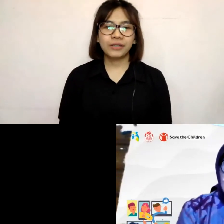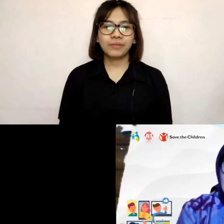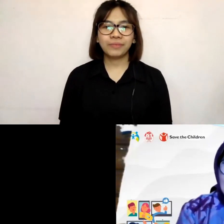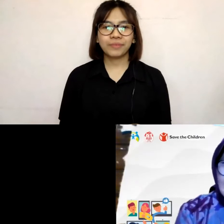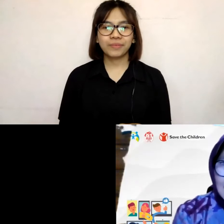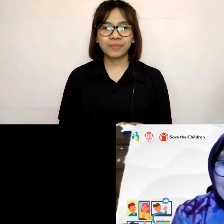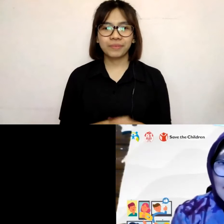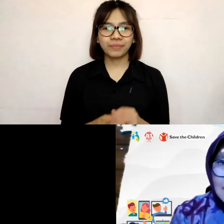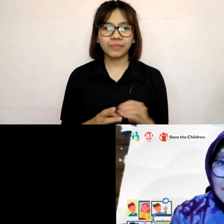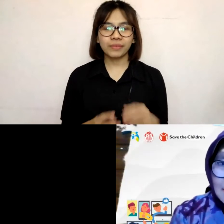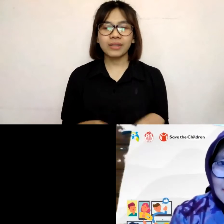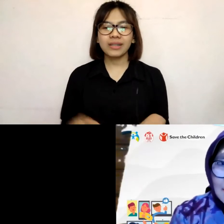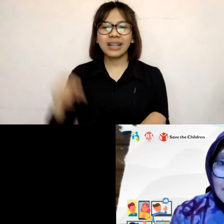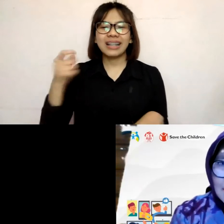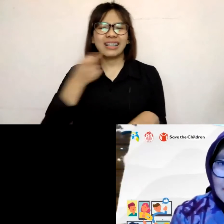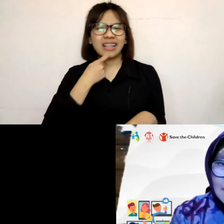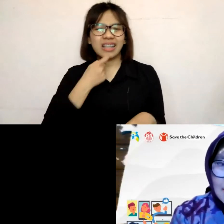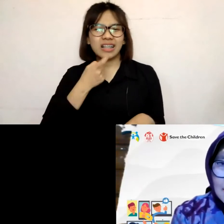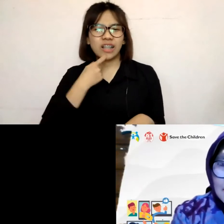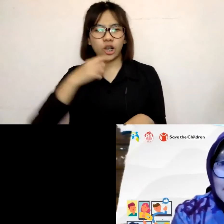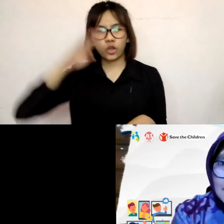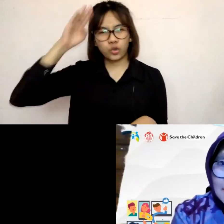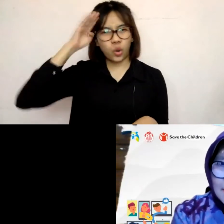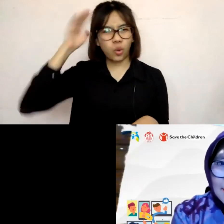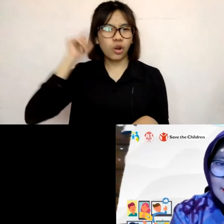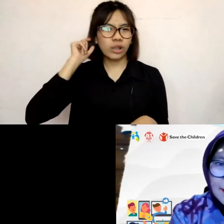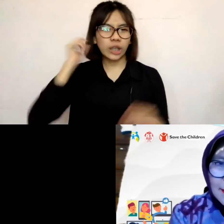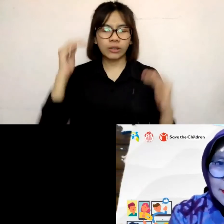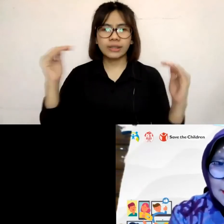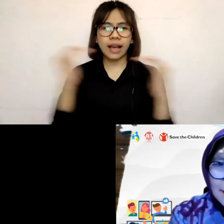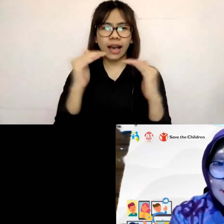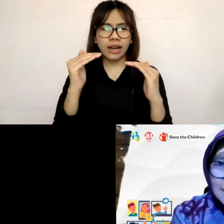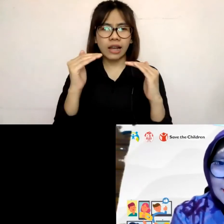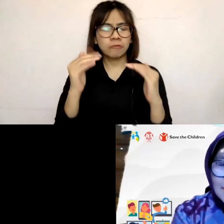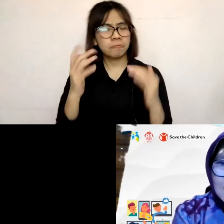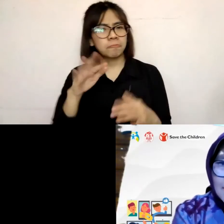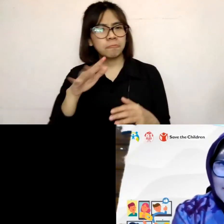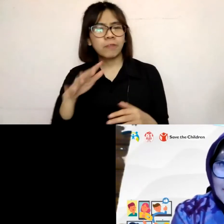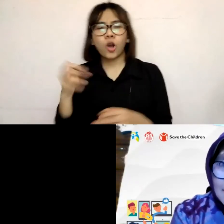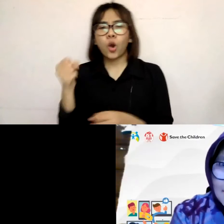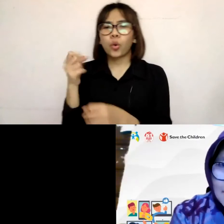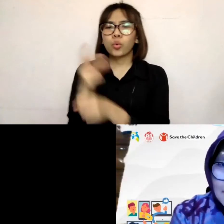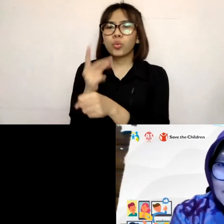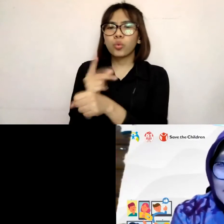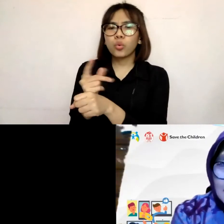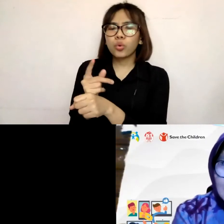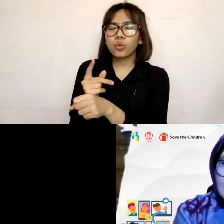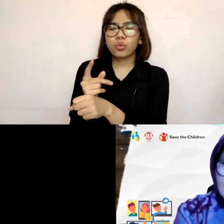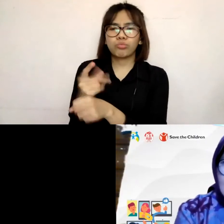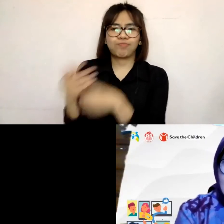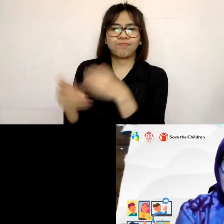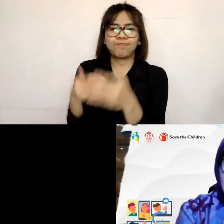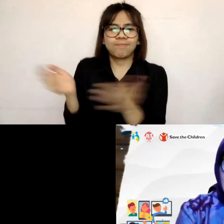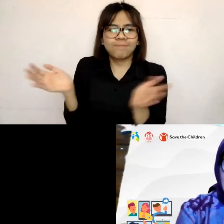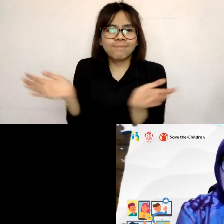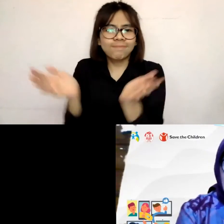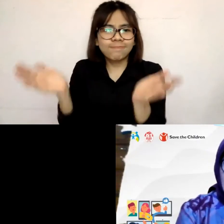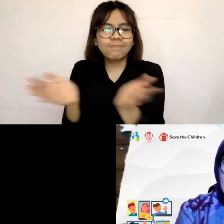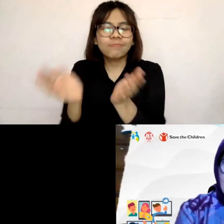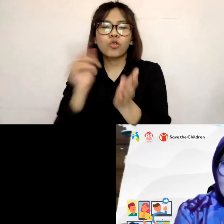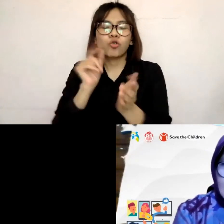antara perempuan dan laki-laki. Nah, yang keempat, ruang tempat beribadah atau masjid yang memadai yang sama banyaknya untuk siswa perempuan